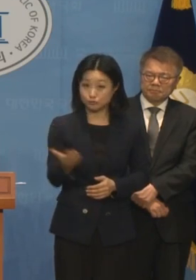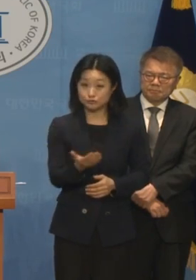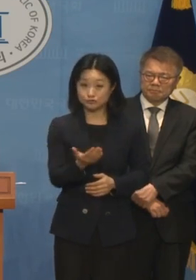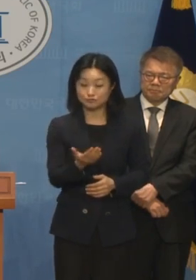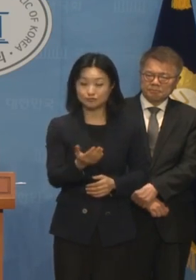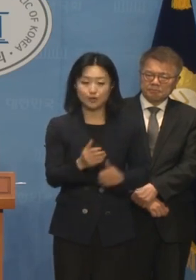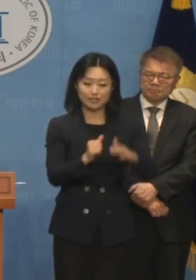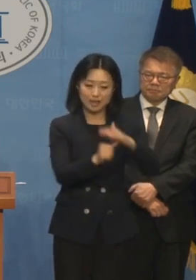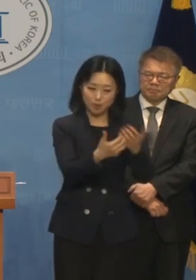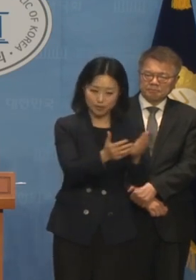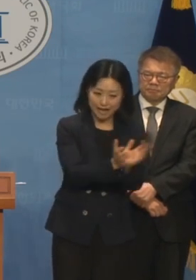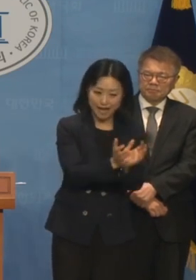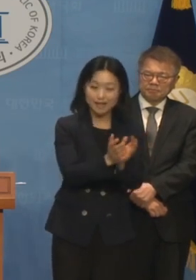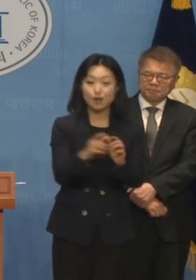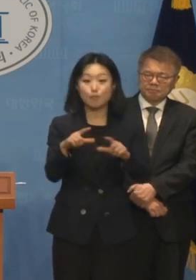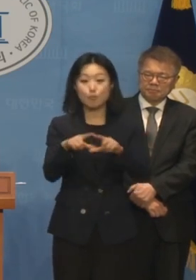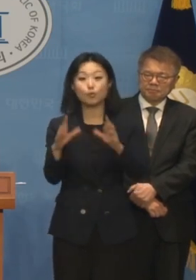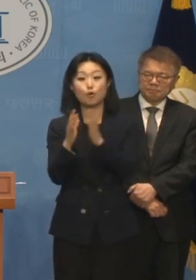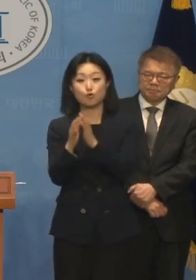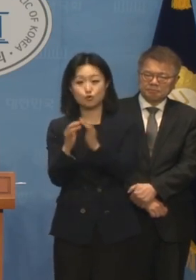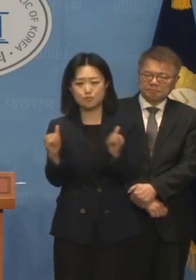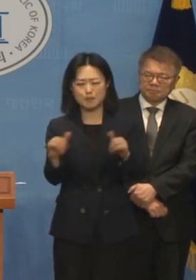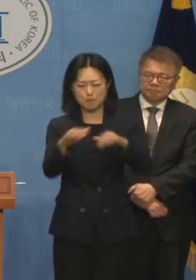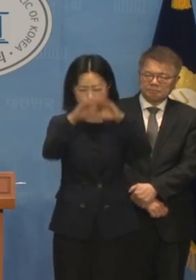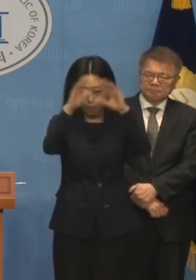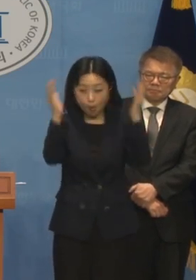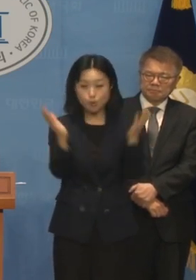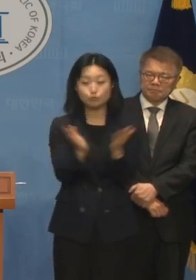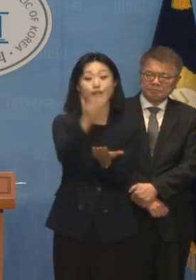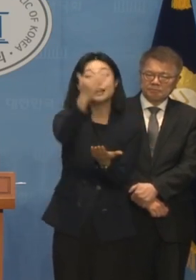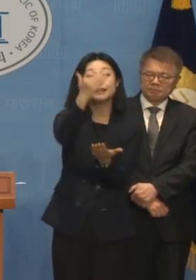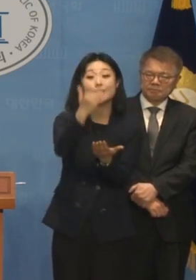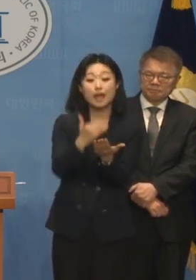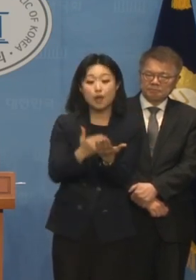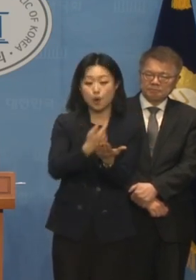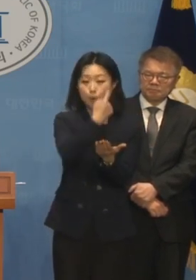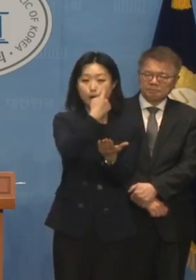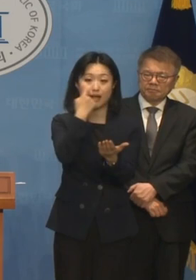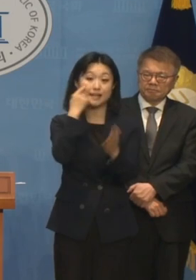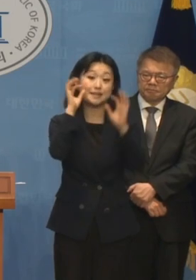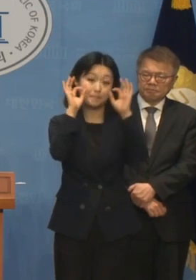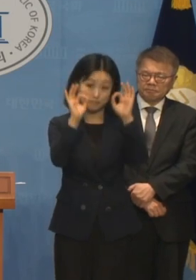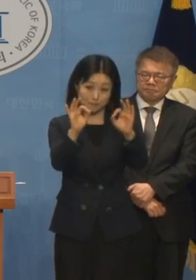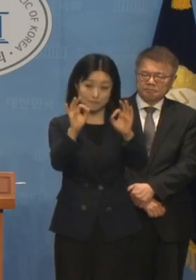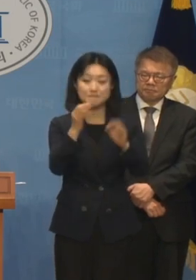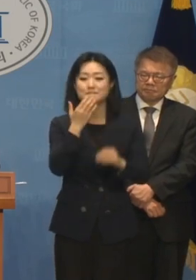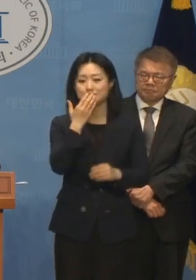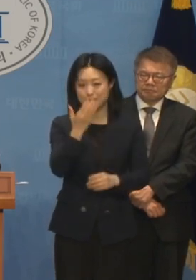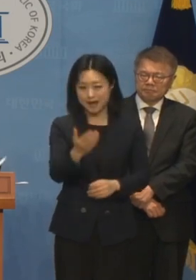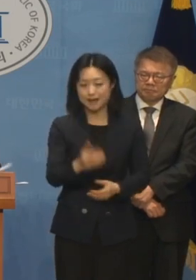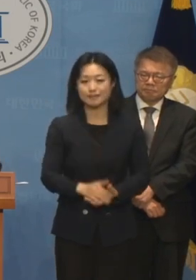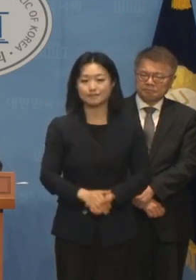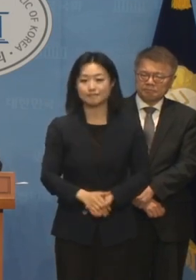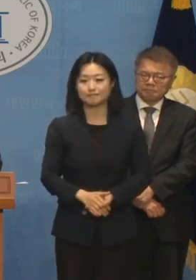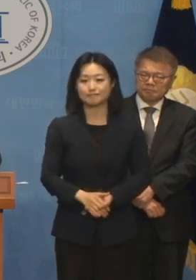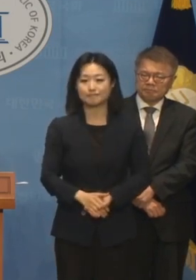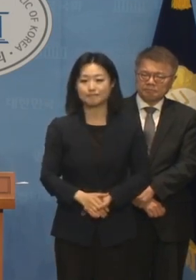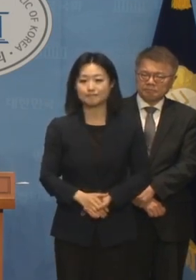시민대표단뿐만 아니라 일반 국민도 내용을 확인할 수 있도록 제공하였습니다.